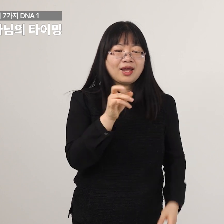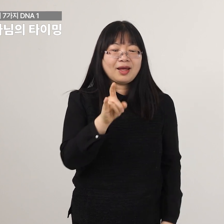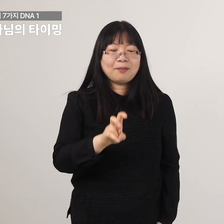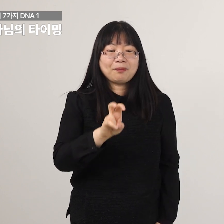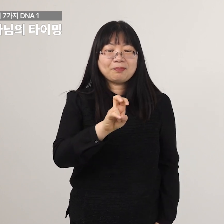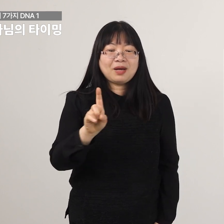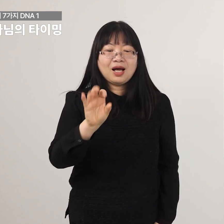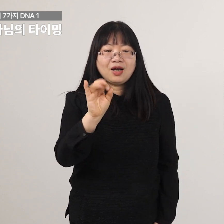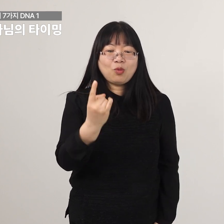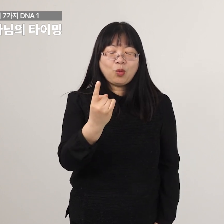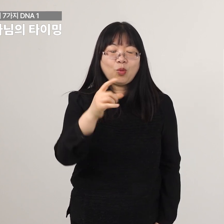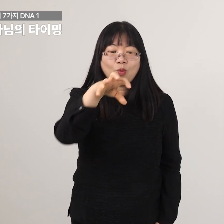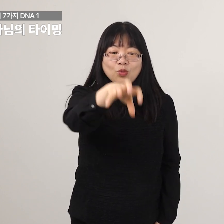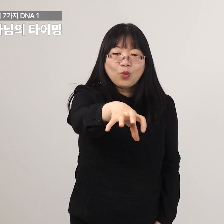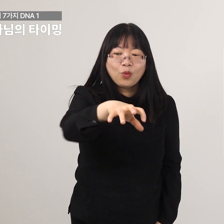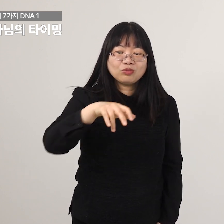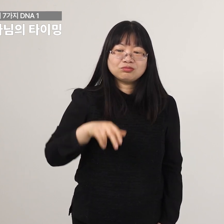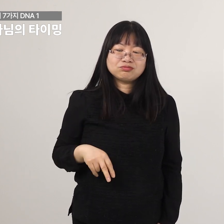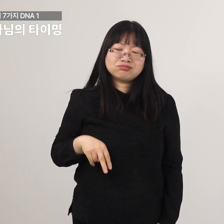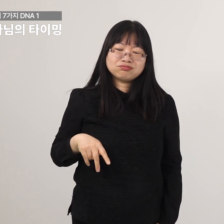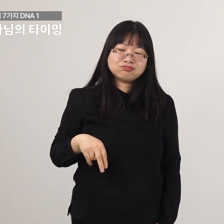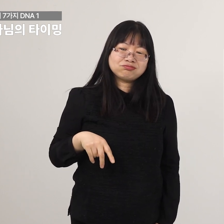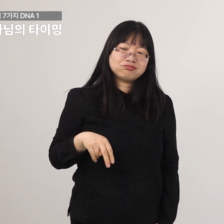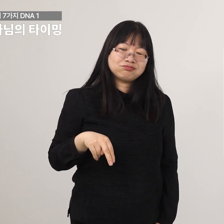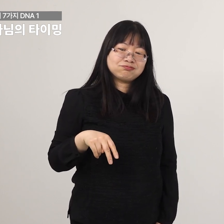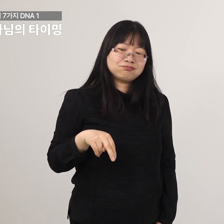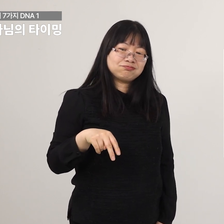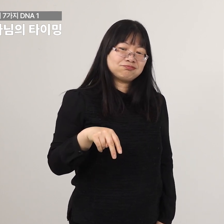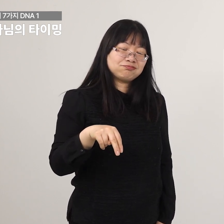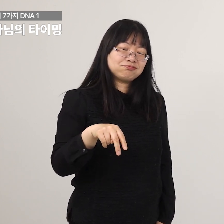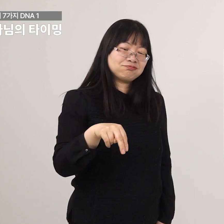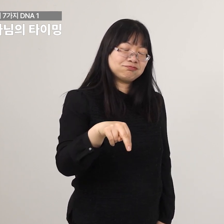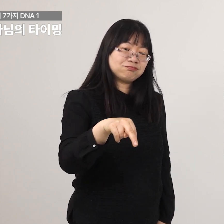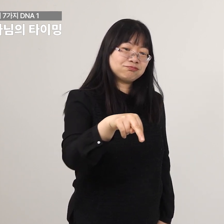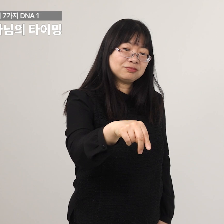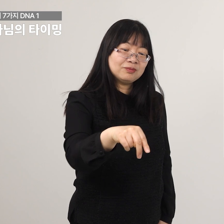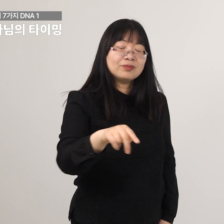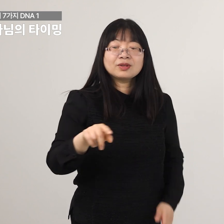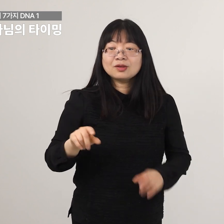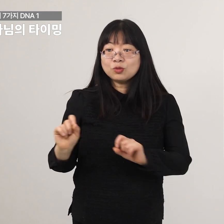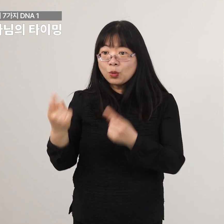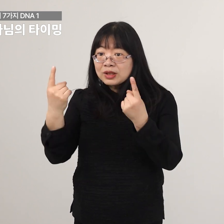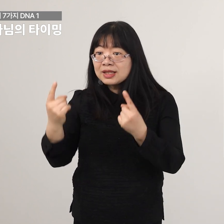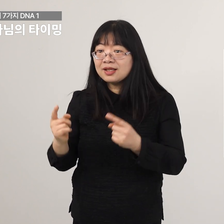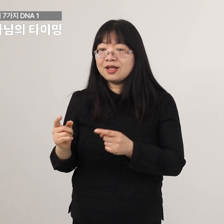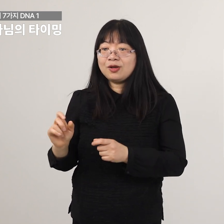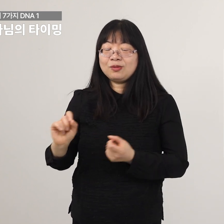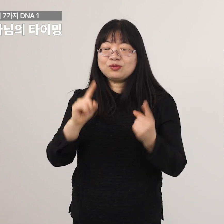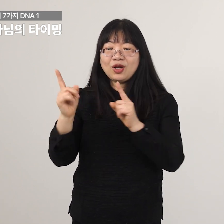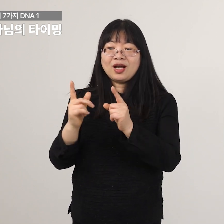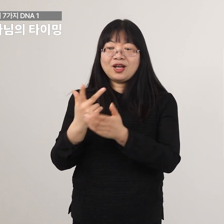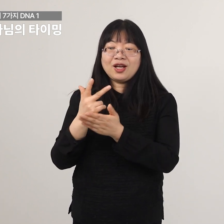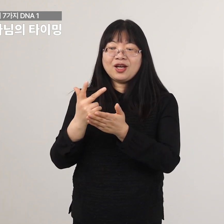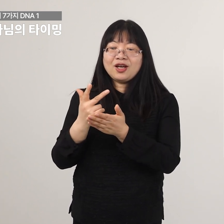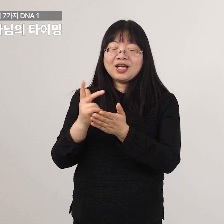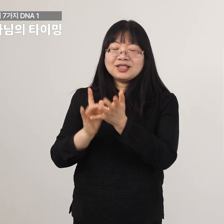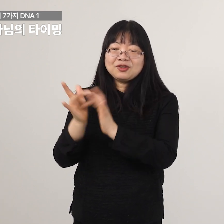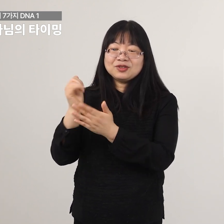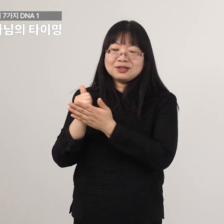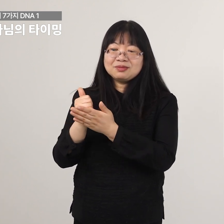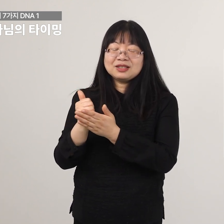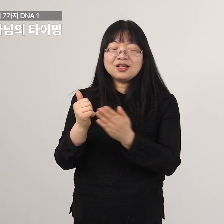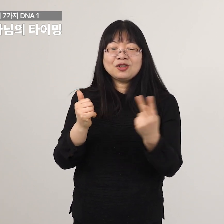갑니다. 엠마오로. 그때 부활의 주님이 그 두 제자에게